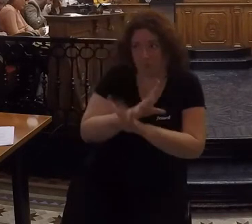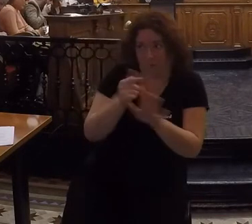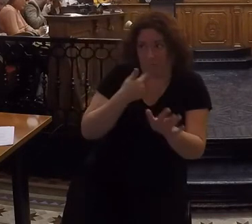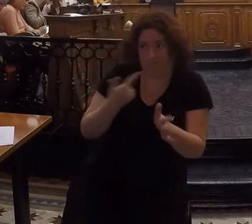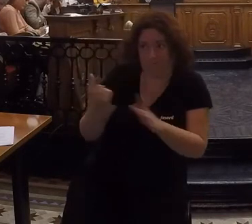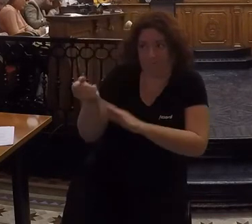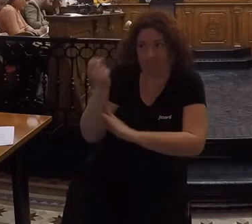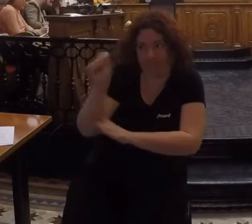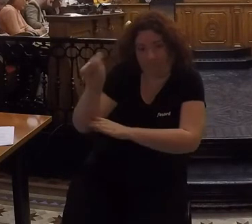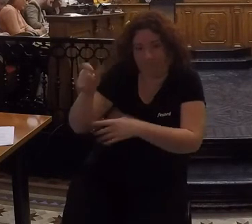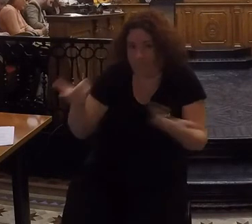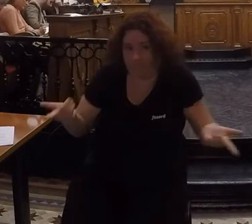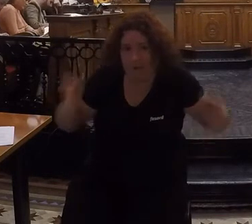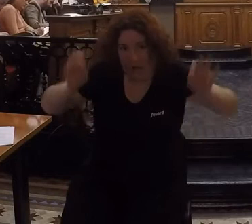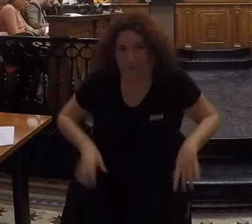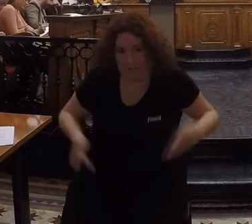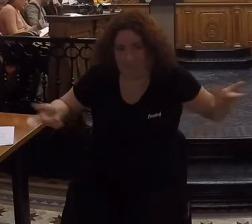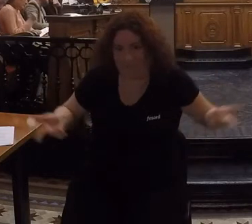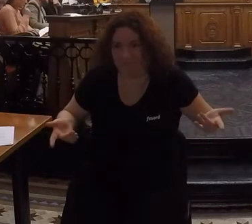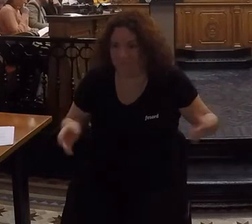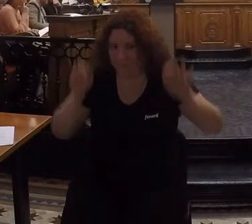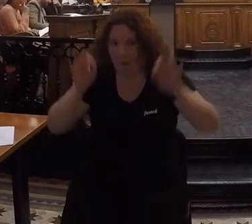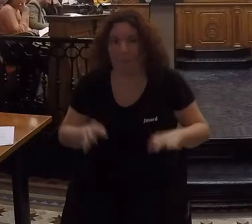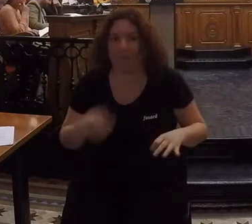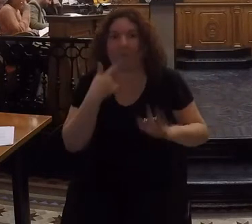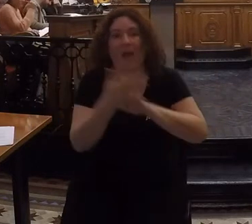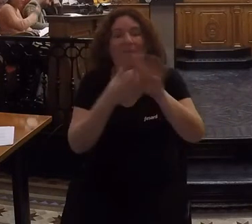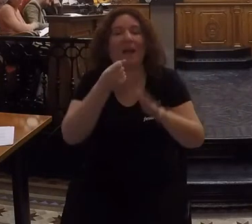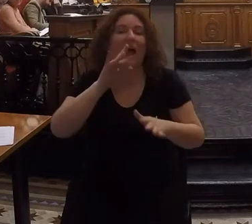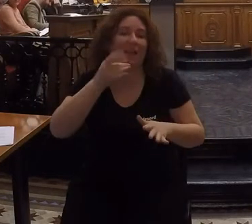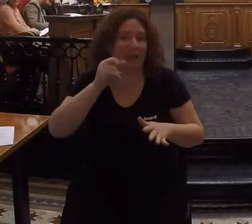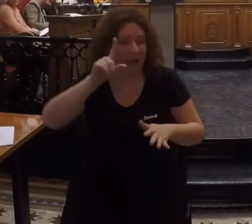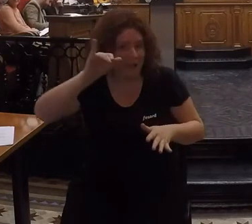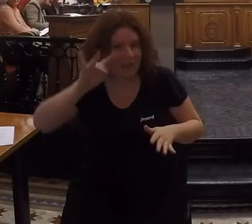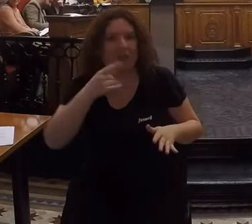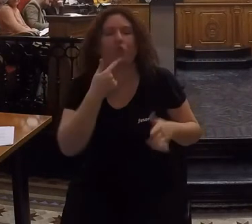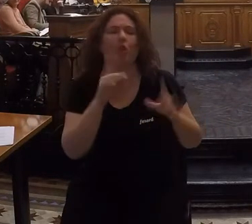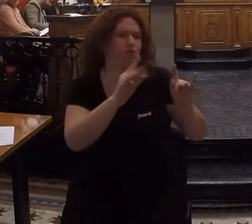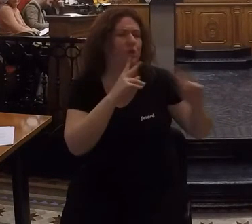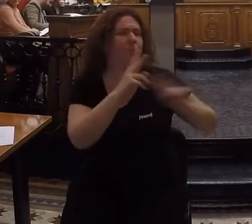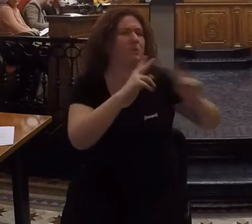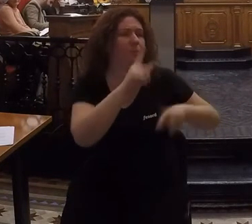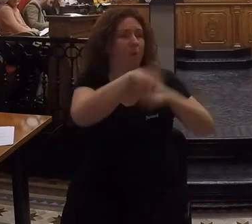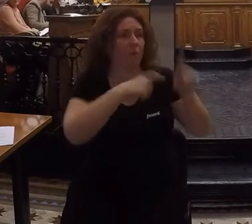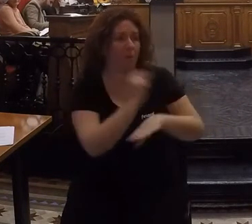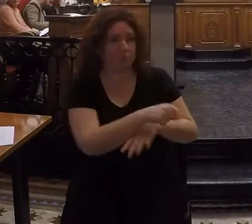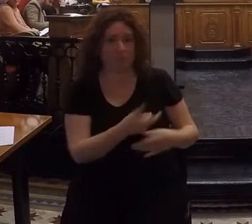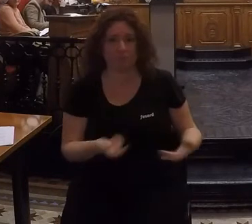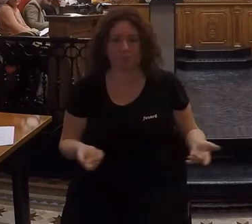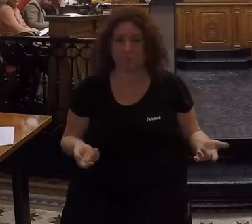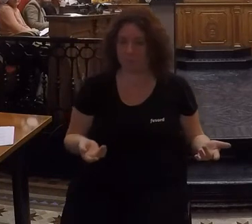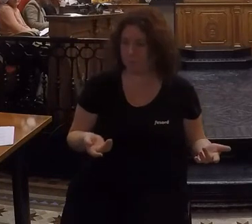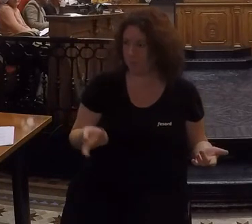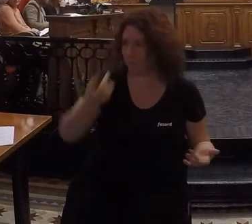ninguna. Estoy hablando en la boca de la señora Ana Lavid o del tripartito. Presenten todo lo que quieran, somos muy participativos,